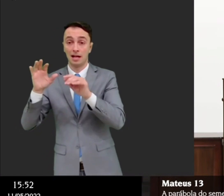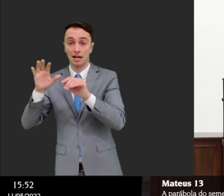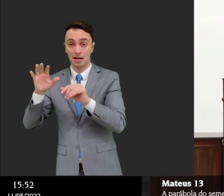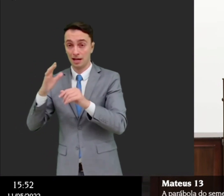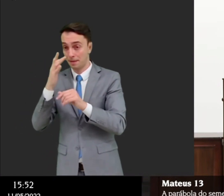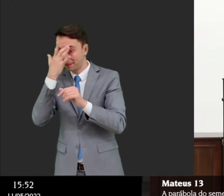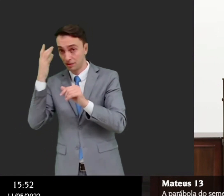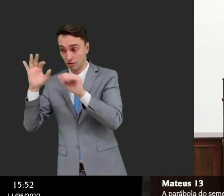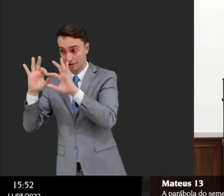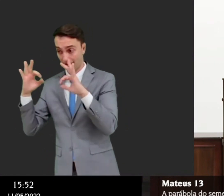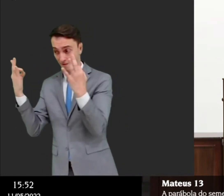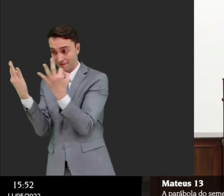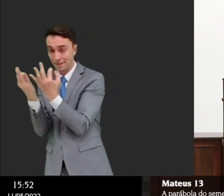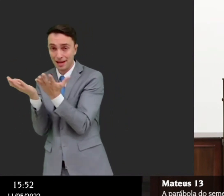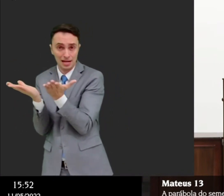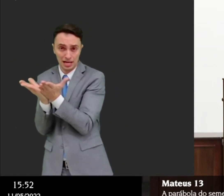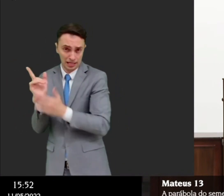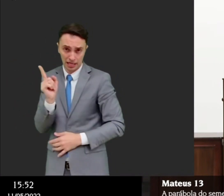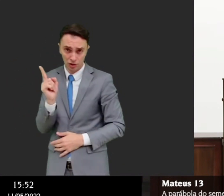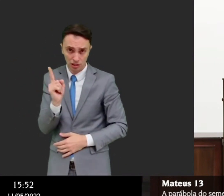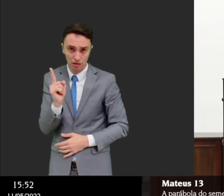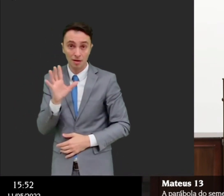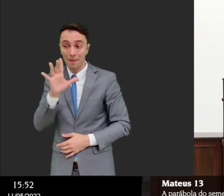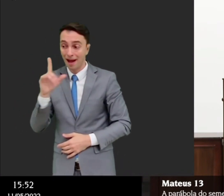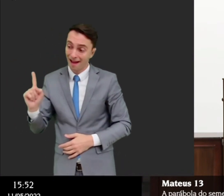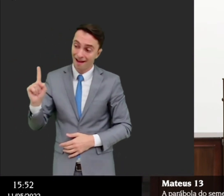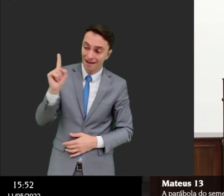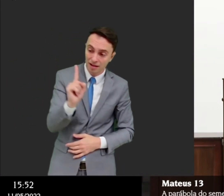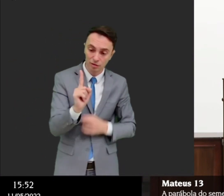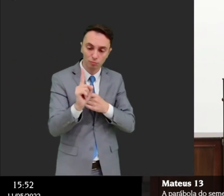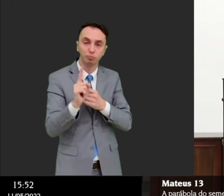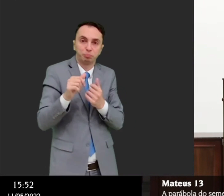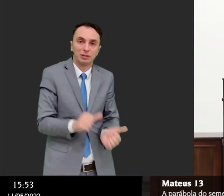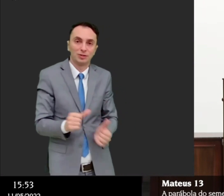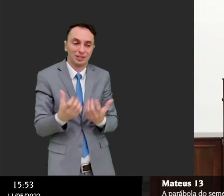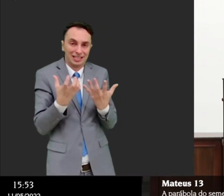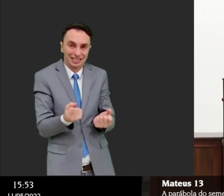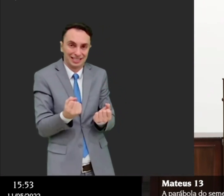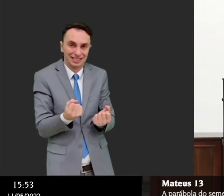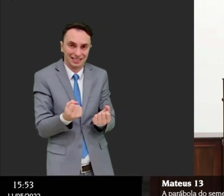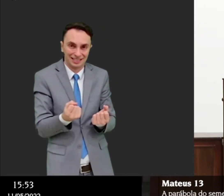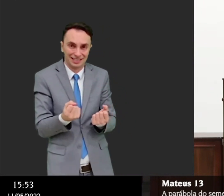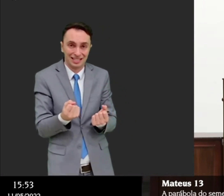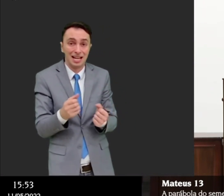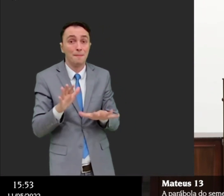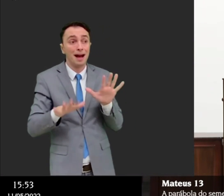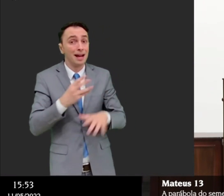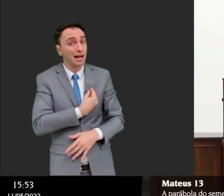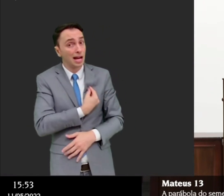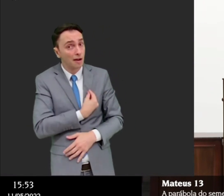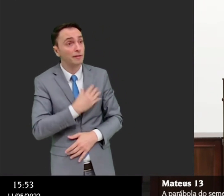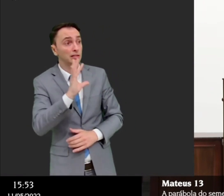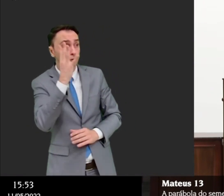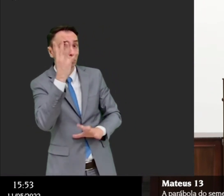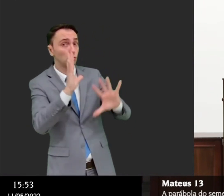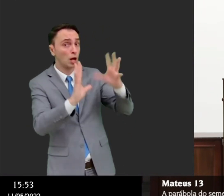que recebem com alegria, mas tem os cuidados da vida, os espinhos, os pedregais, como